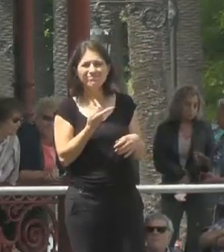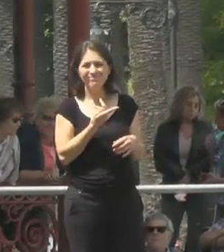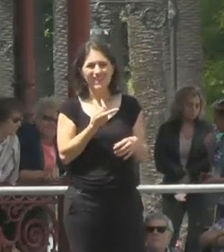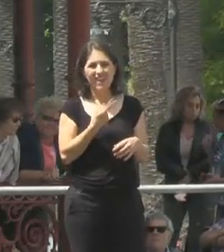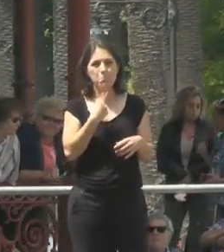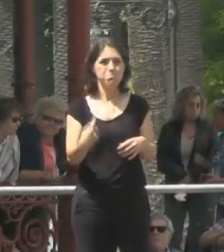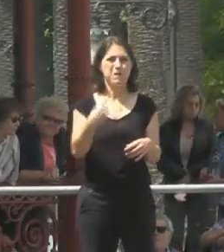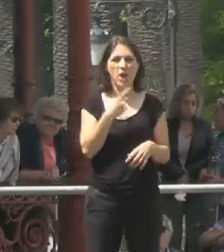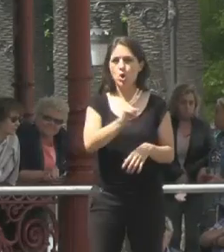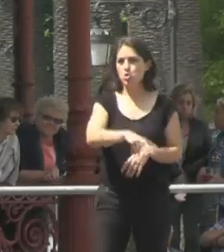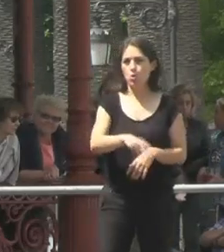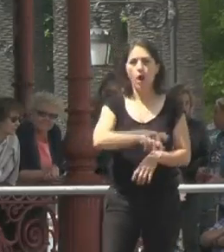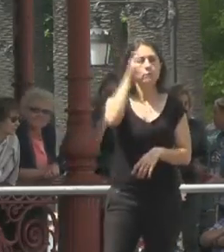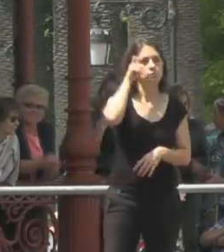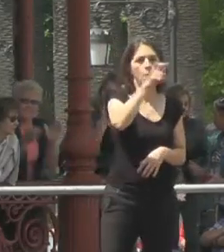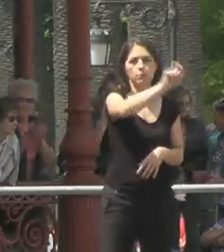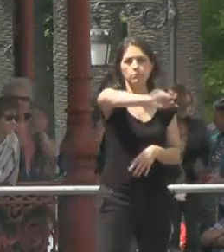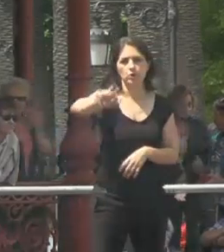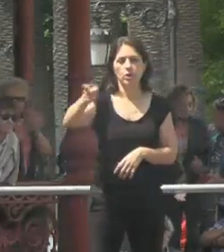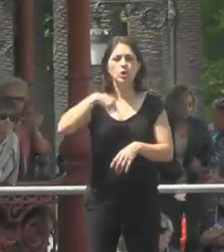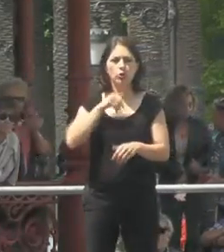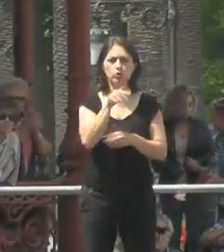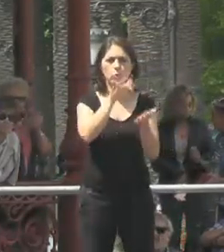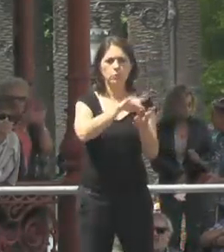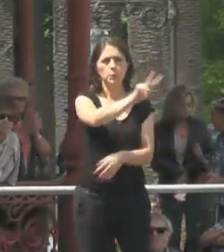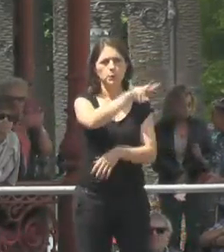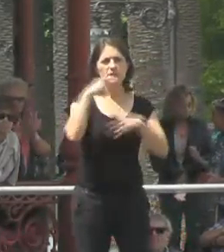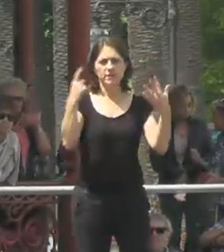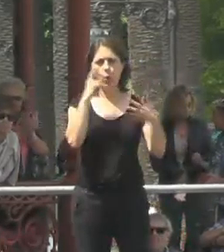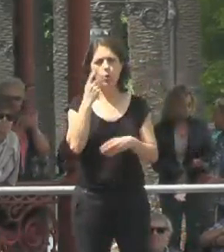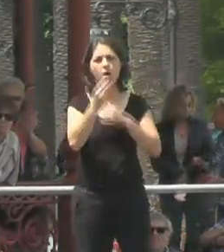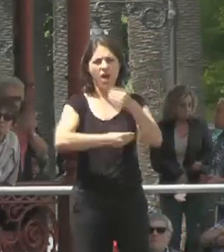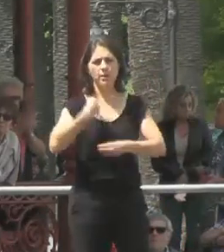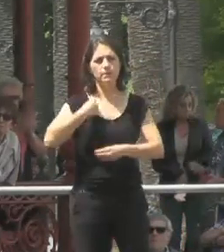es el pueblo. Esto es lo que tenemos que hacer el 26 de junio.